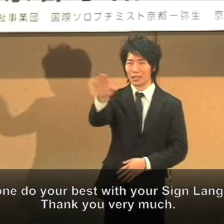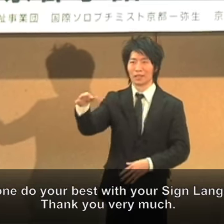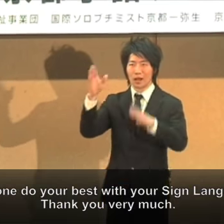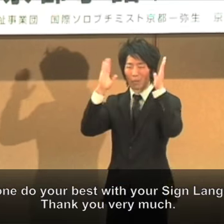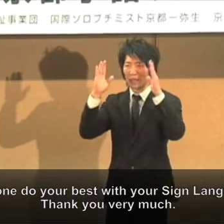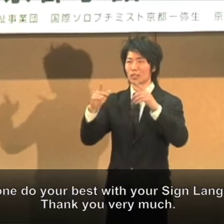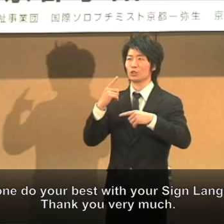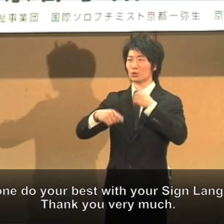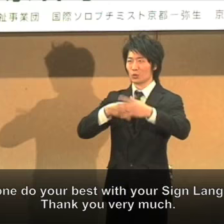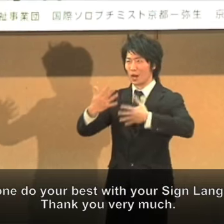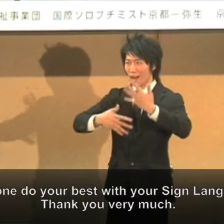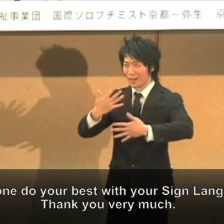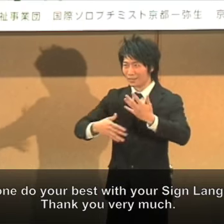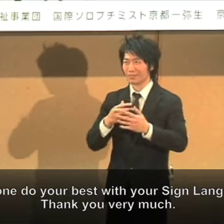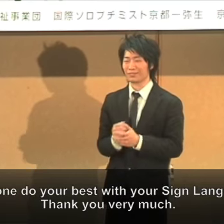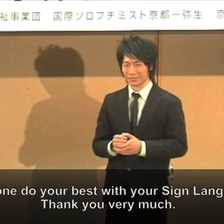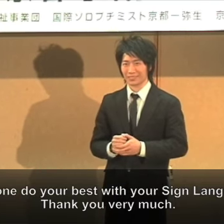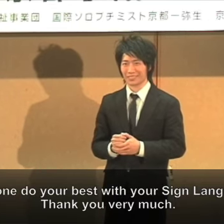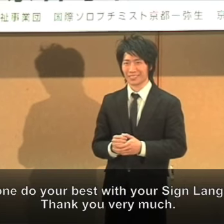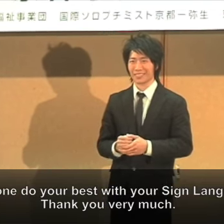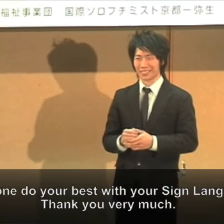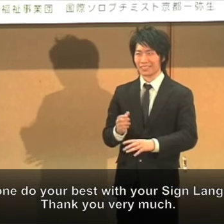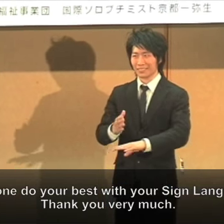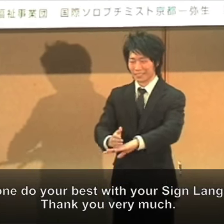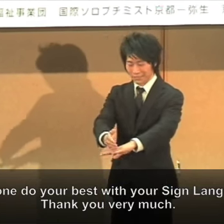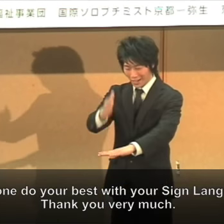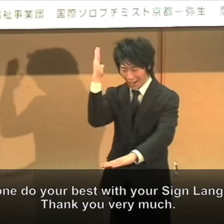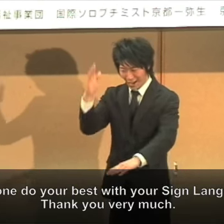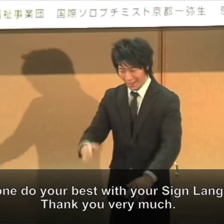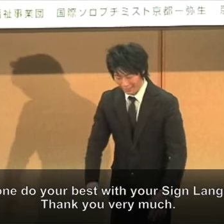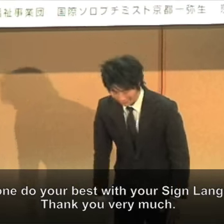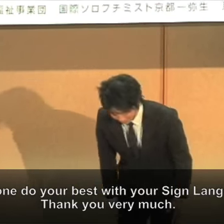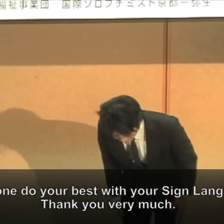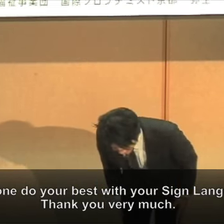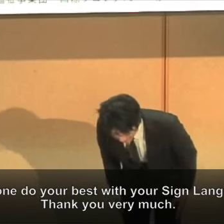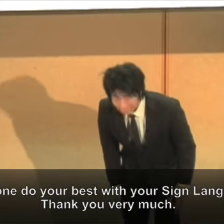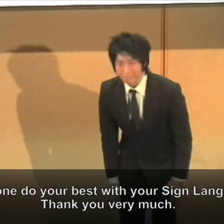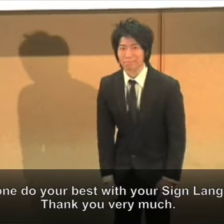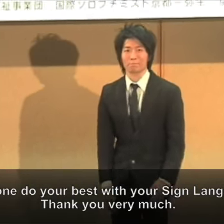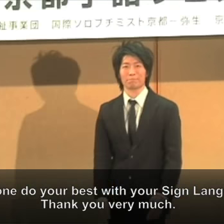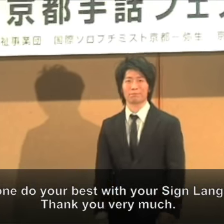皆さん頑張って手話を覚えてください。どうもありがとうございました。